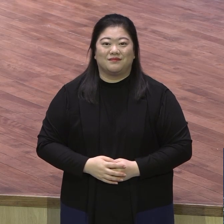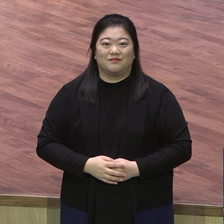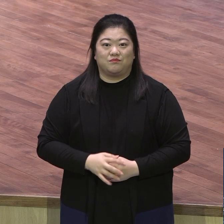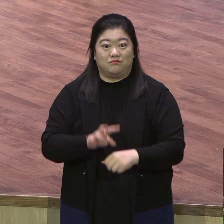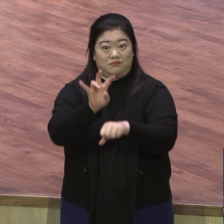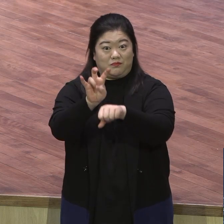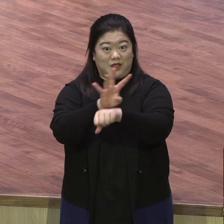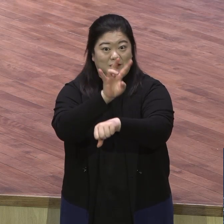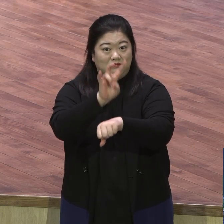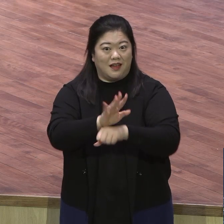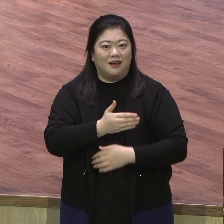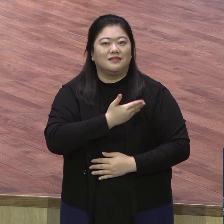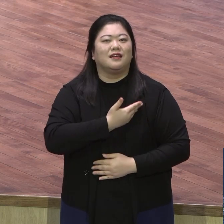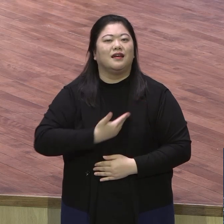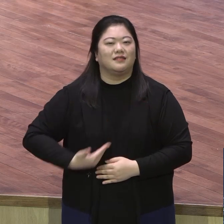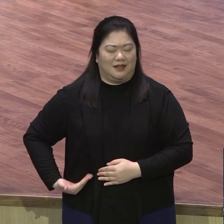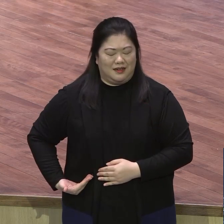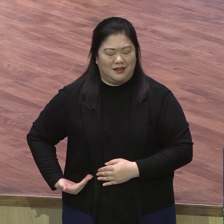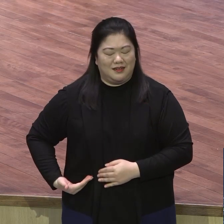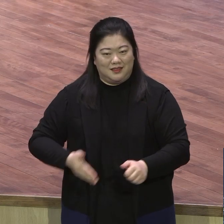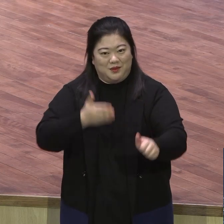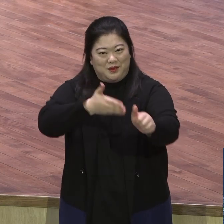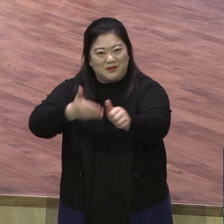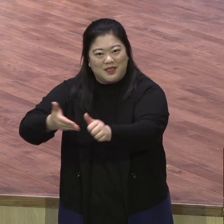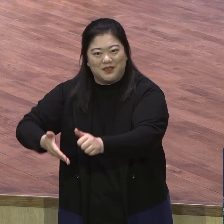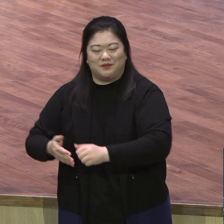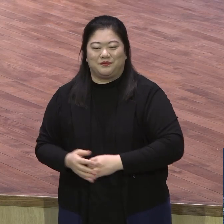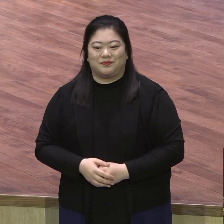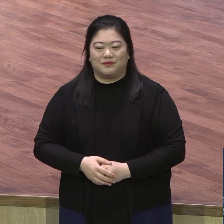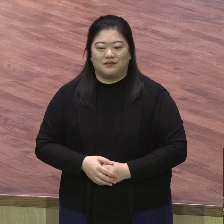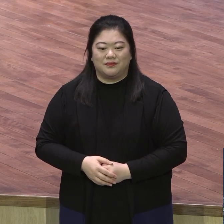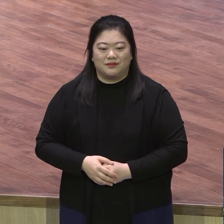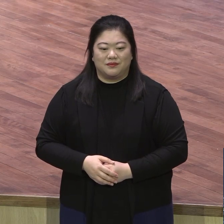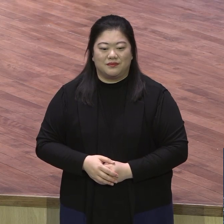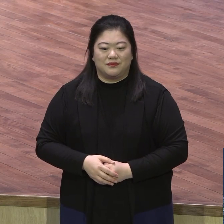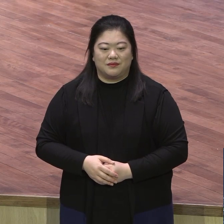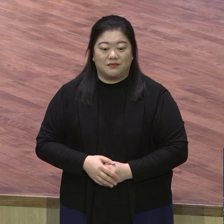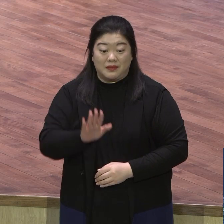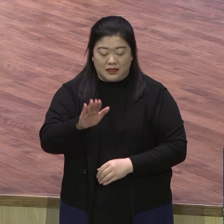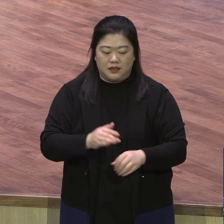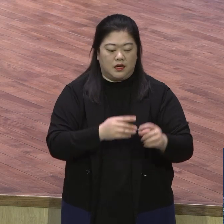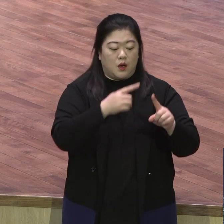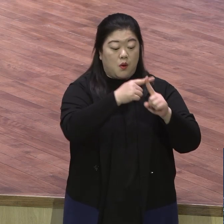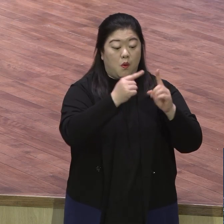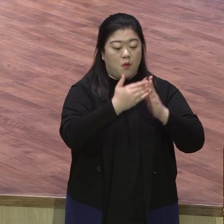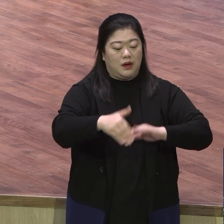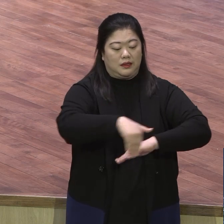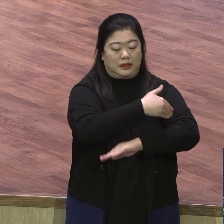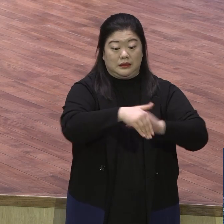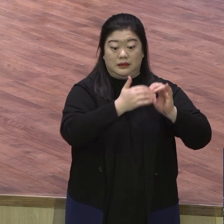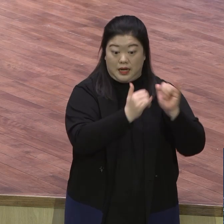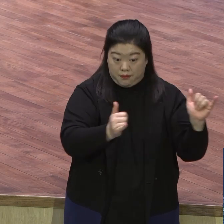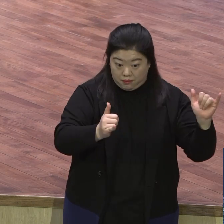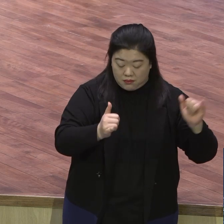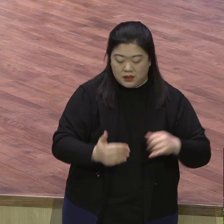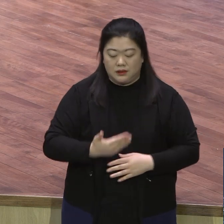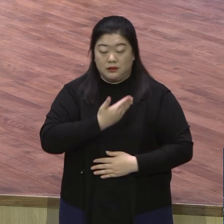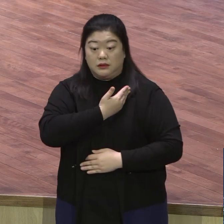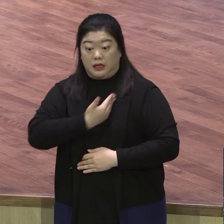24제자, 제자24입니다. 제자24, 제자는 교인하고 다르죠. 교인 아닙니다.